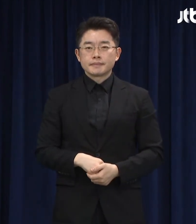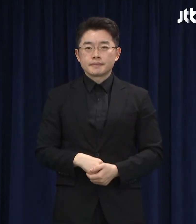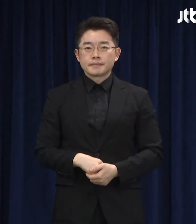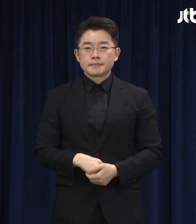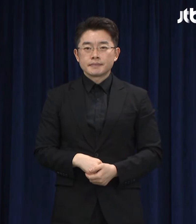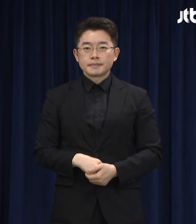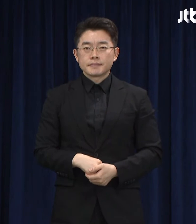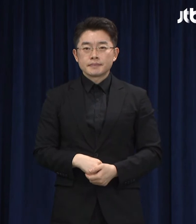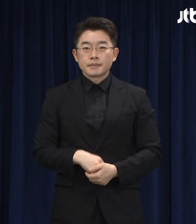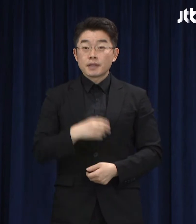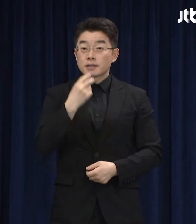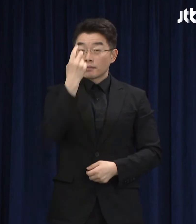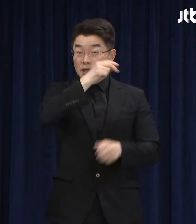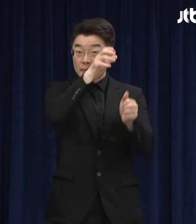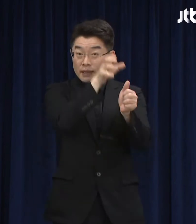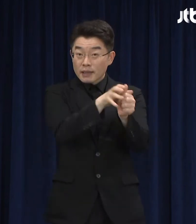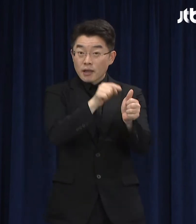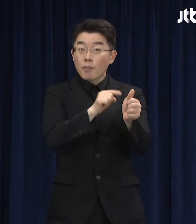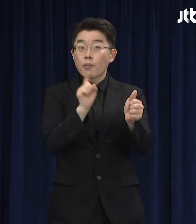중점 점검 항목은